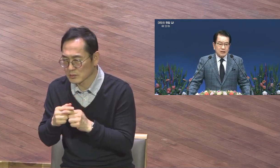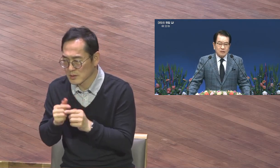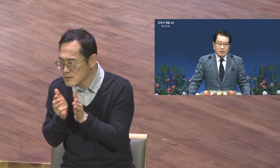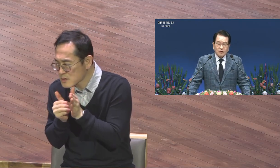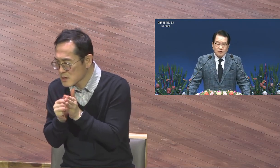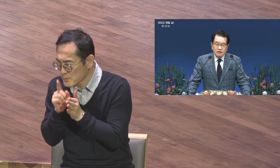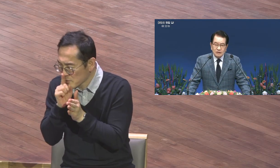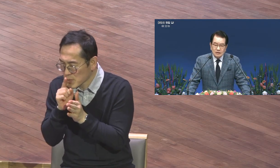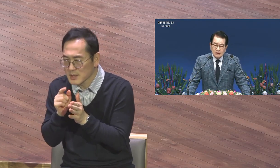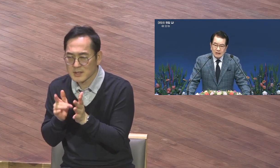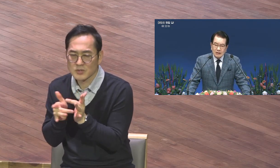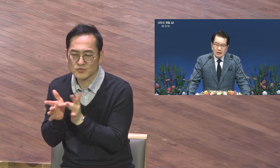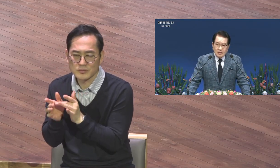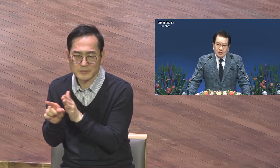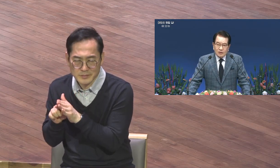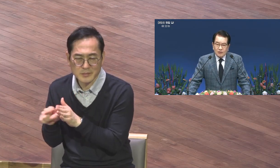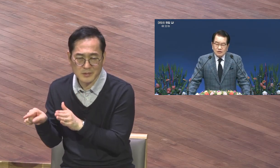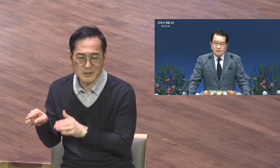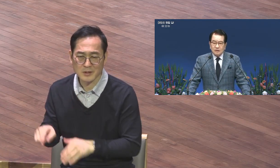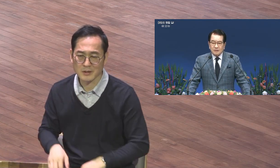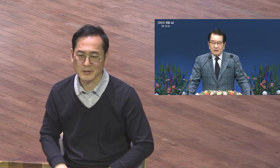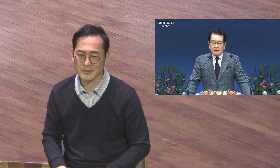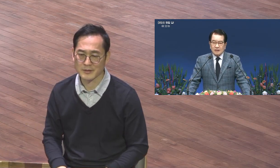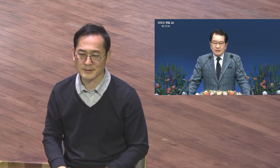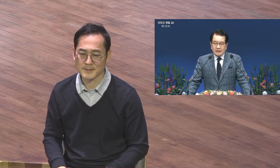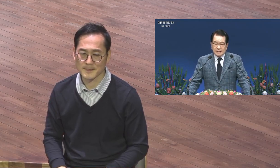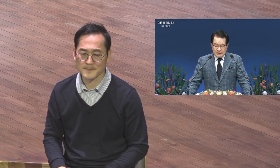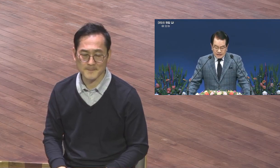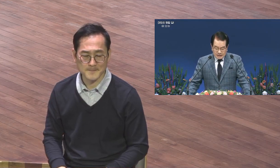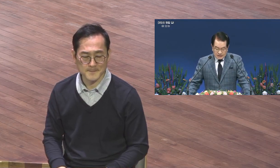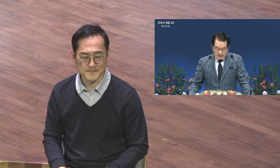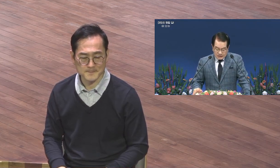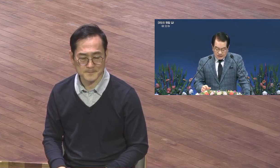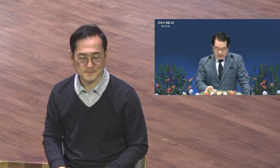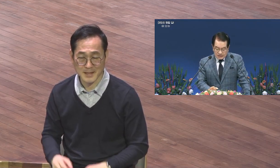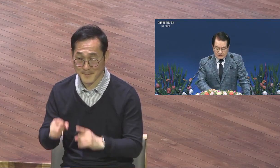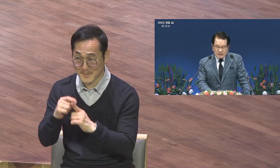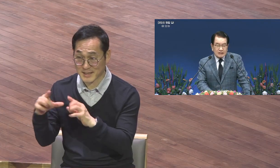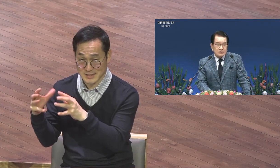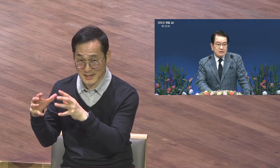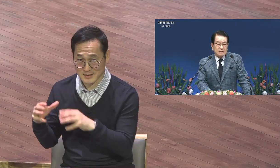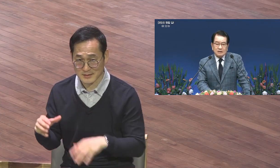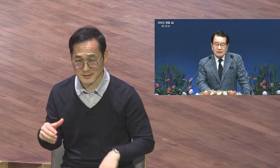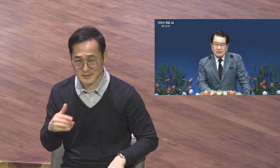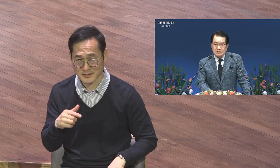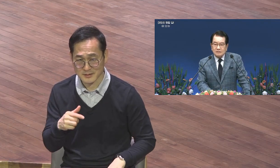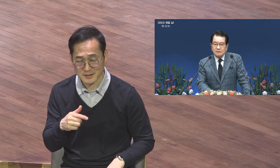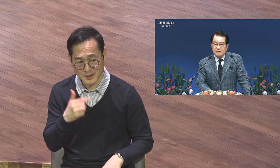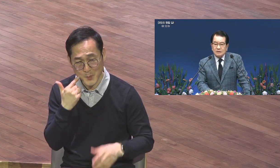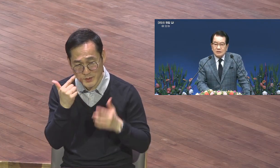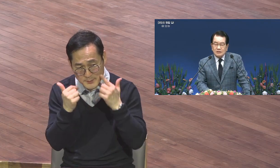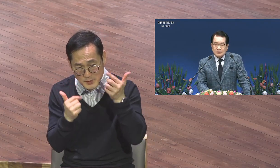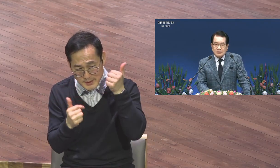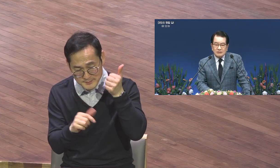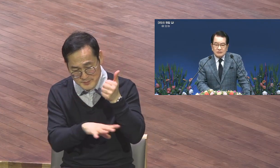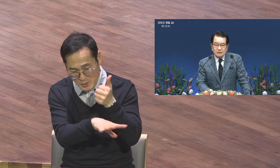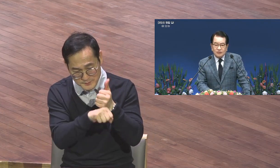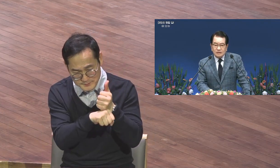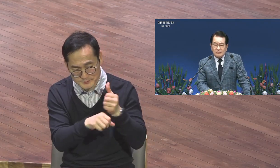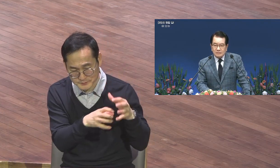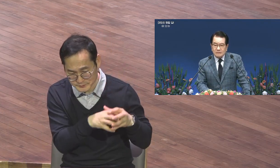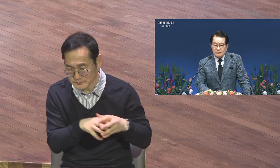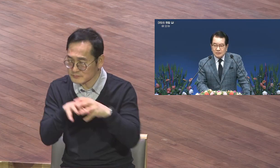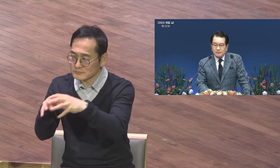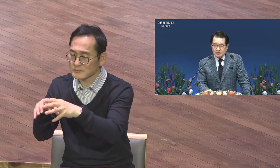정성민 목사하고 청년들 한 50여 명이 그렇게 가서 지금